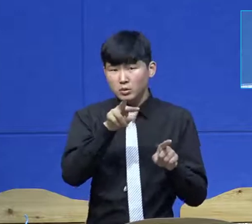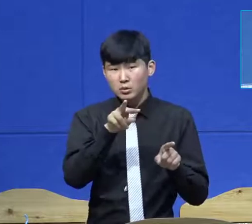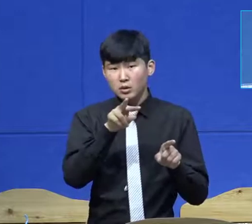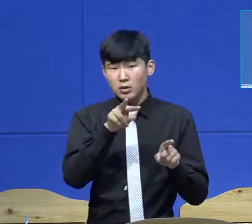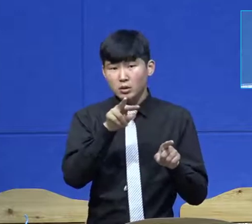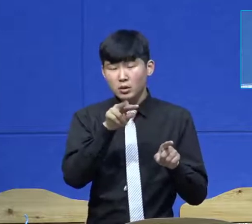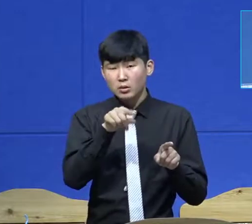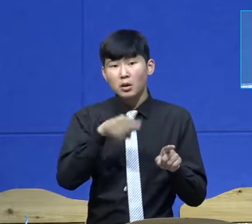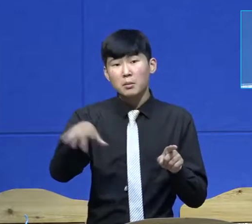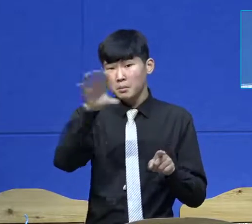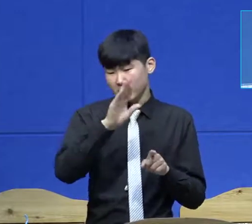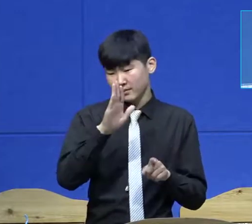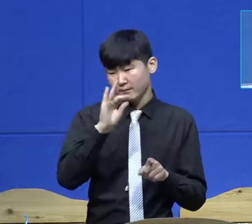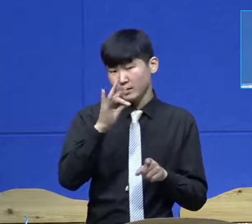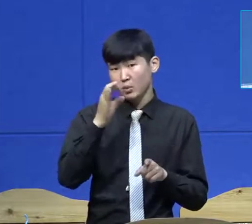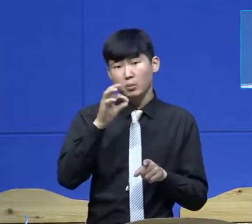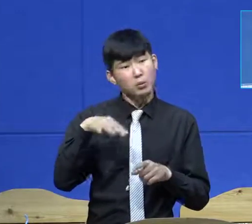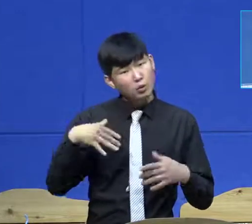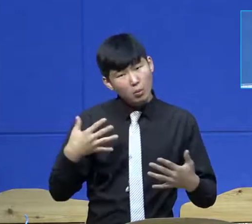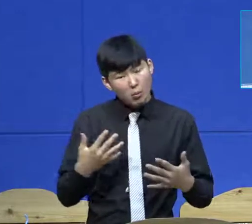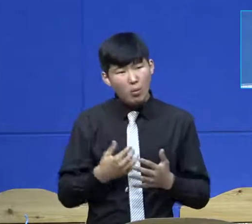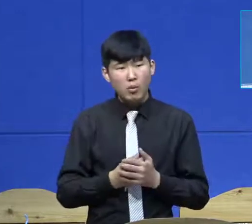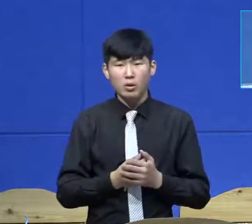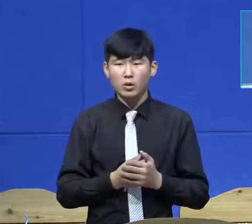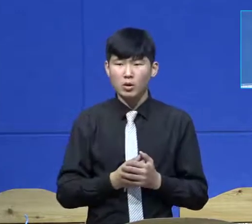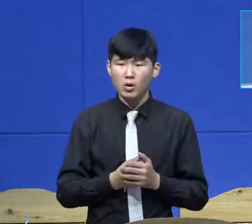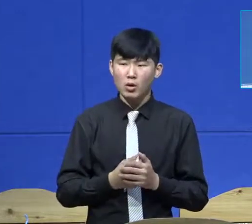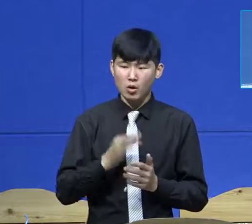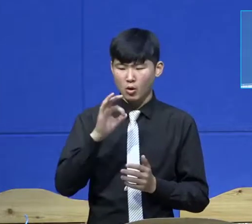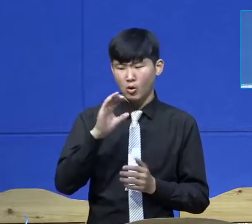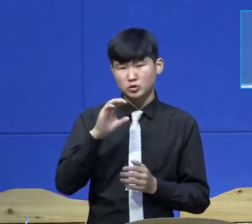бид нэр вирусээс болоод юм уу эсвэл бол ослоор